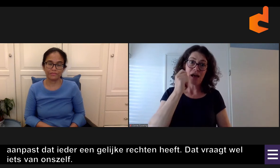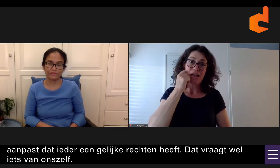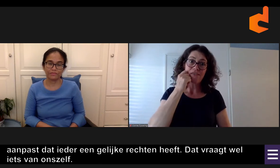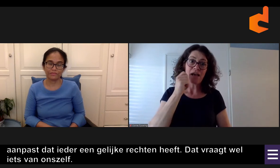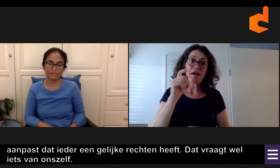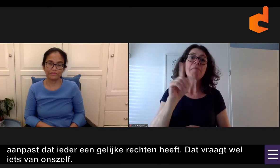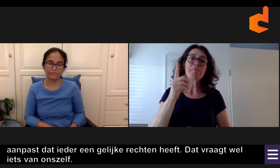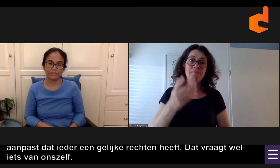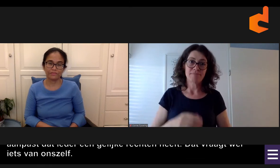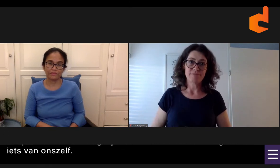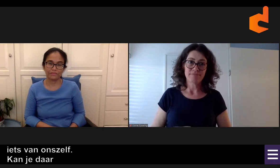Kan jij daar nog iets over zeggen, Eva?